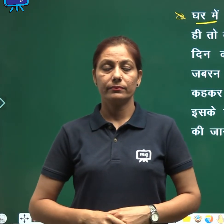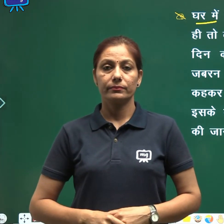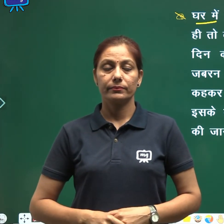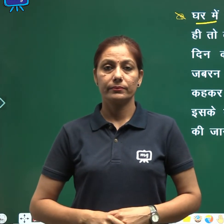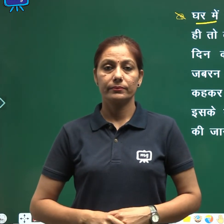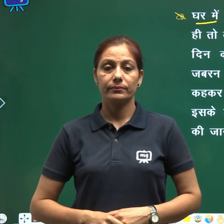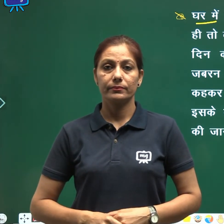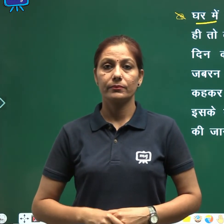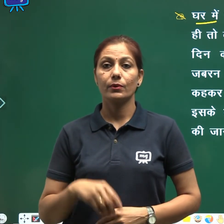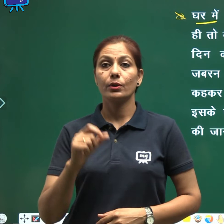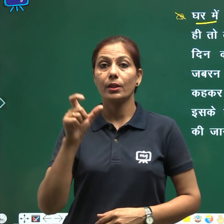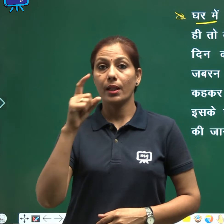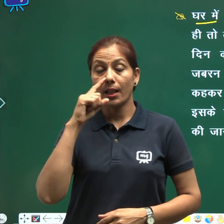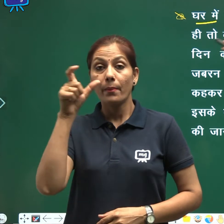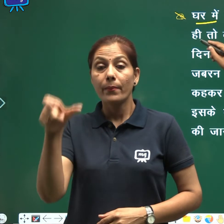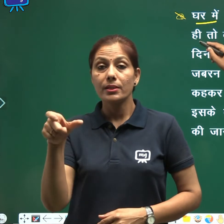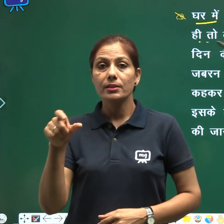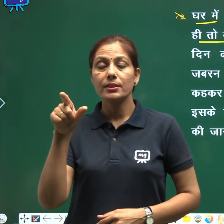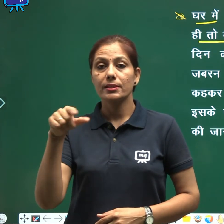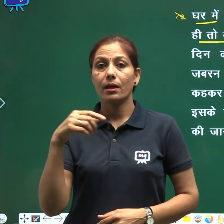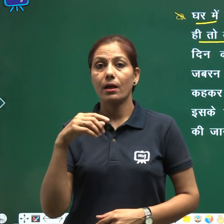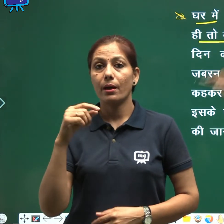विधवा बहू ही तो बची।